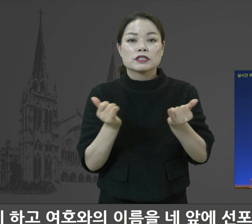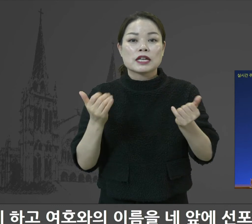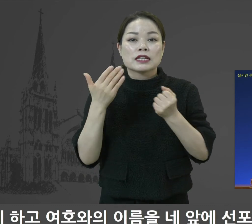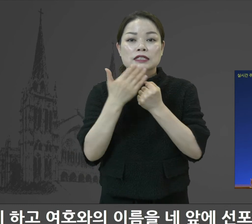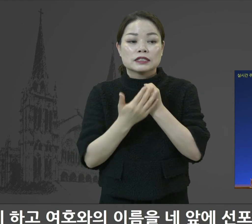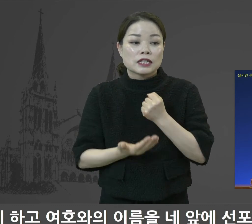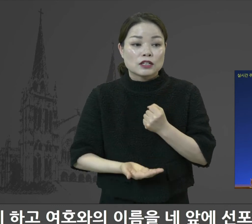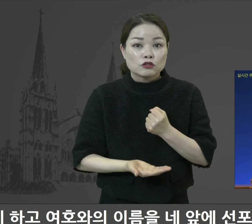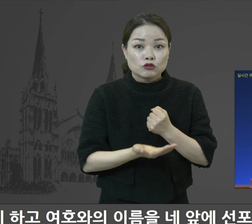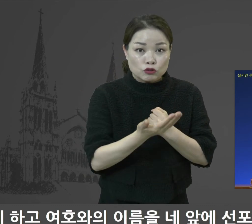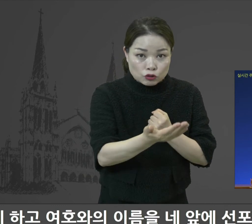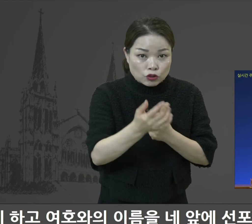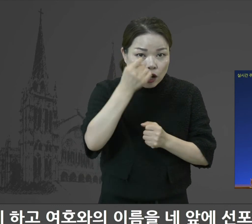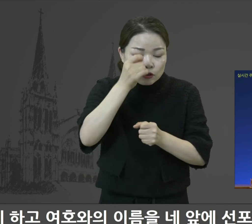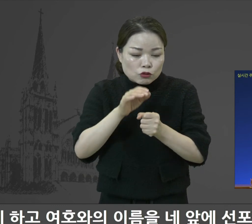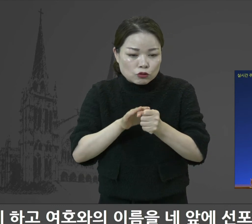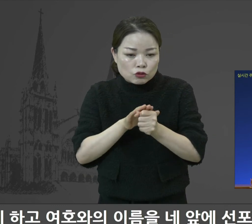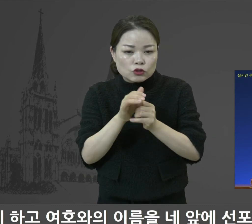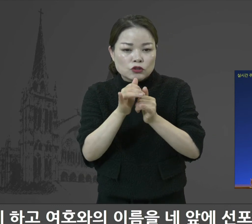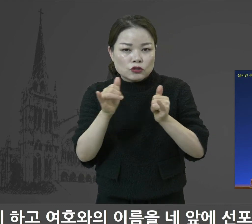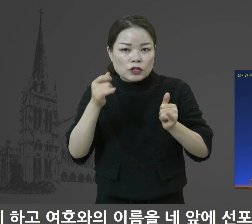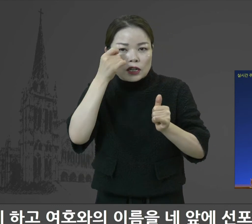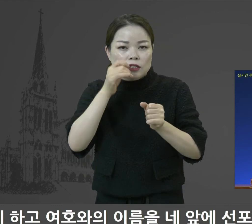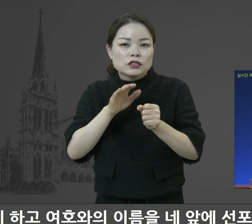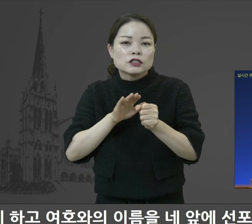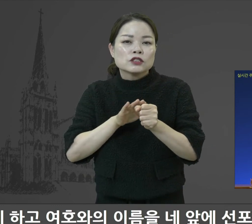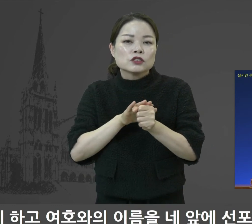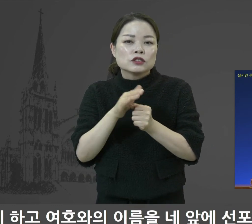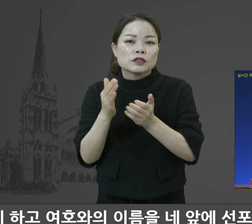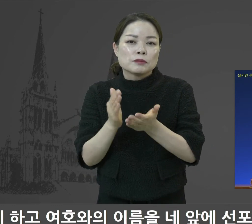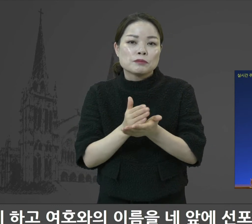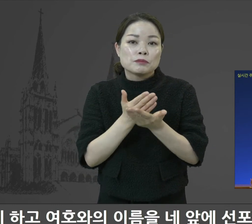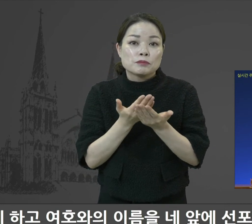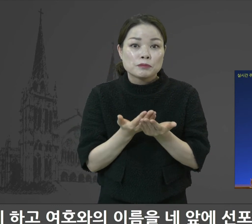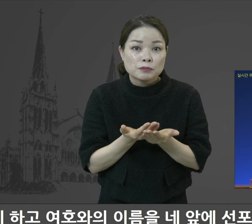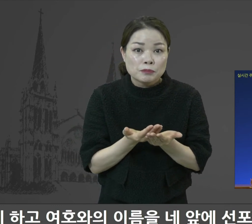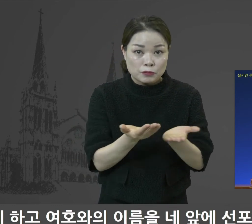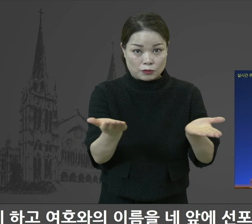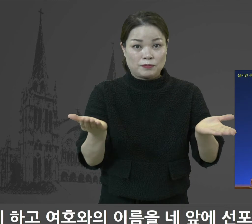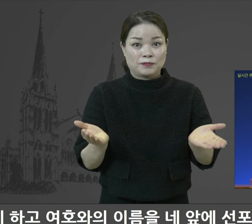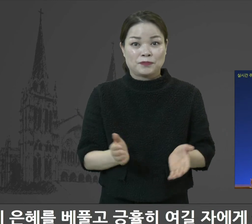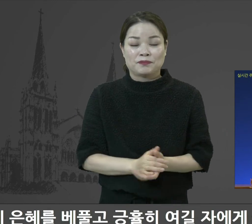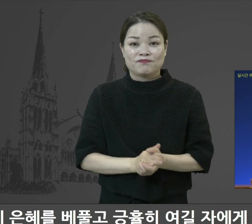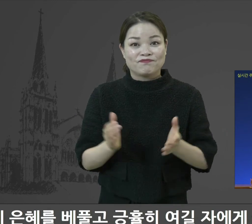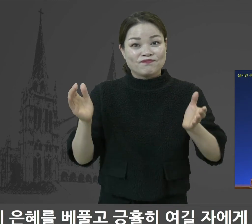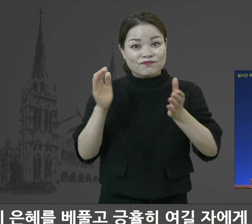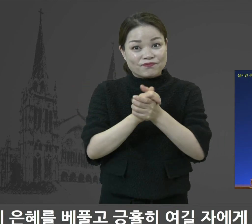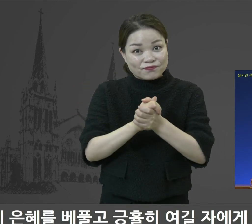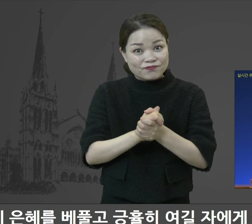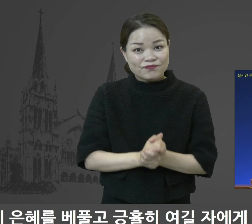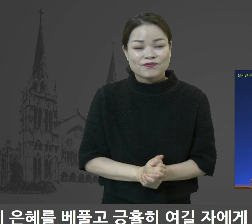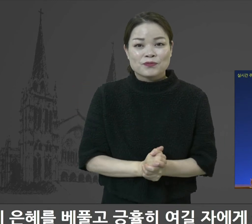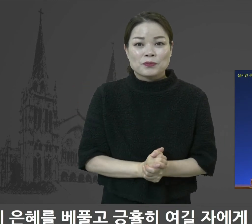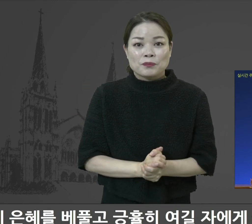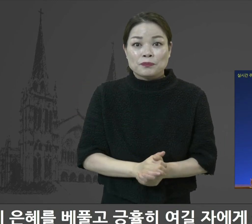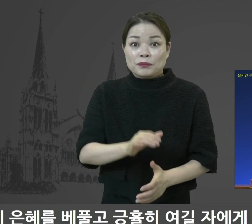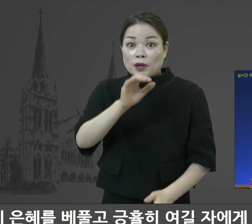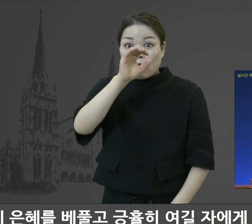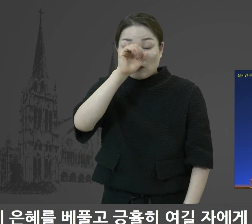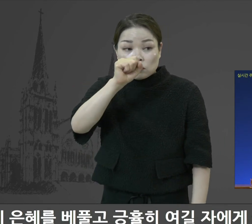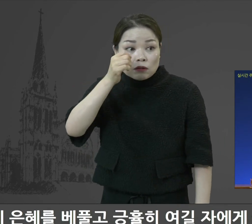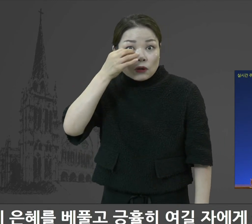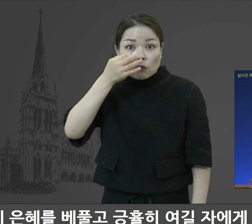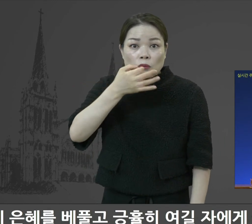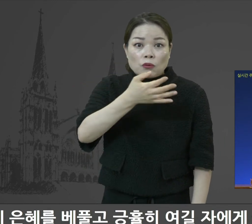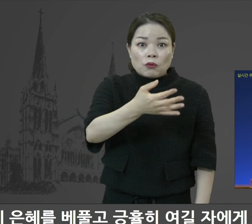은혜를 베풀고 긍휼히 여길 자에게 긍휼을 베푸느니라. 아멘. 선한 것을